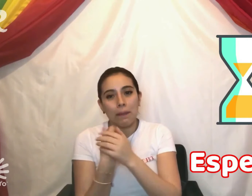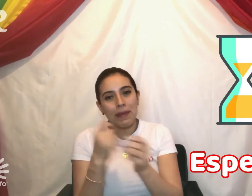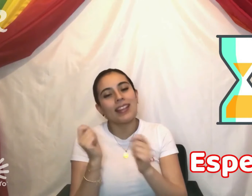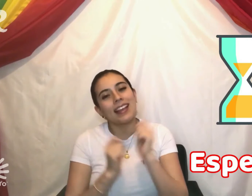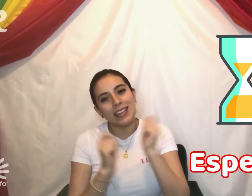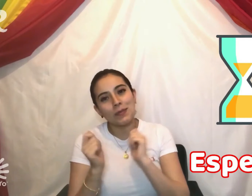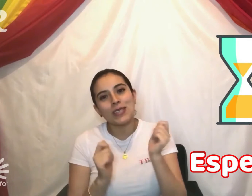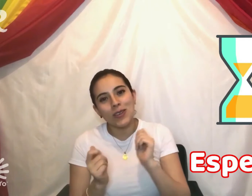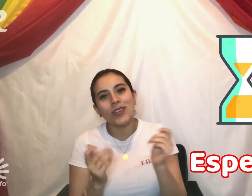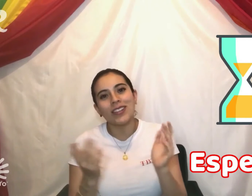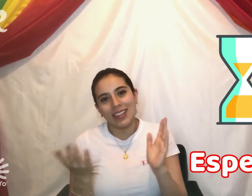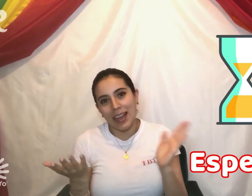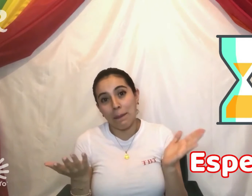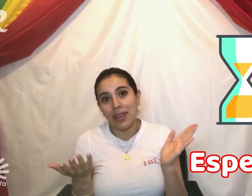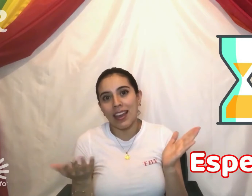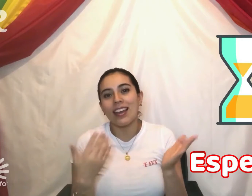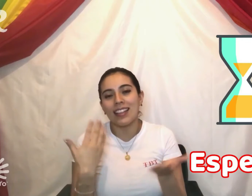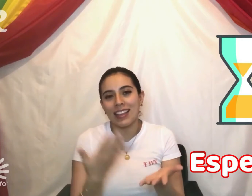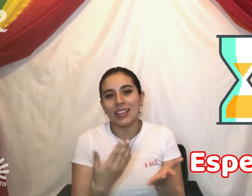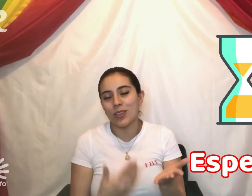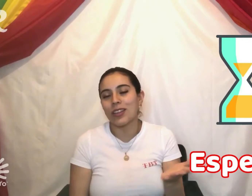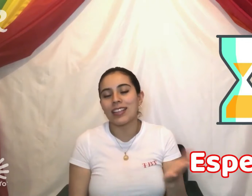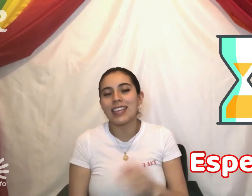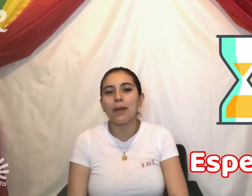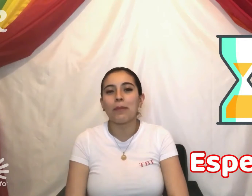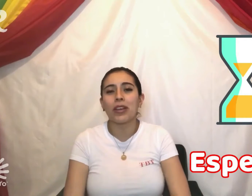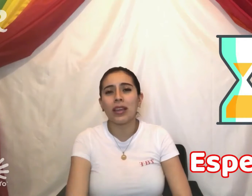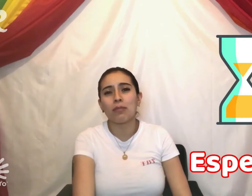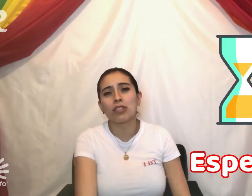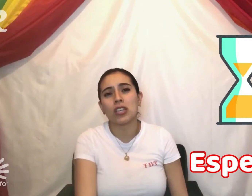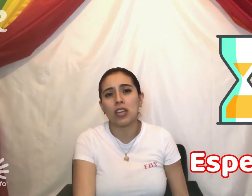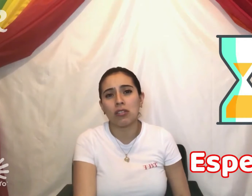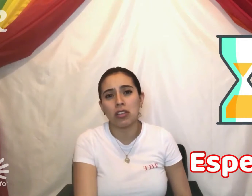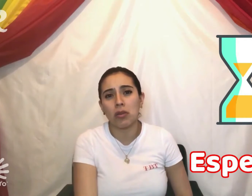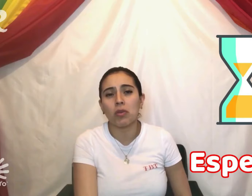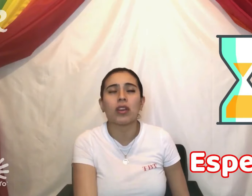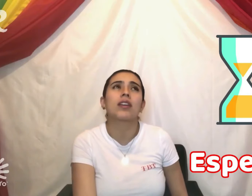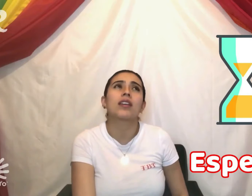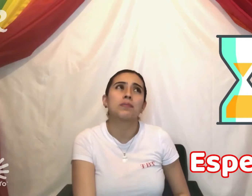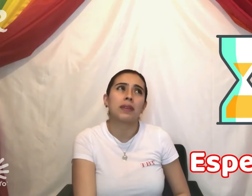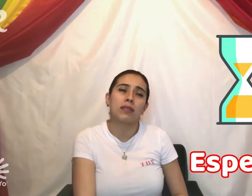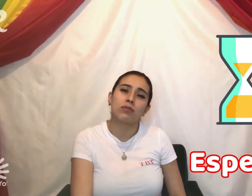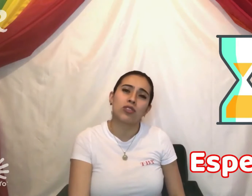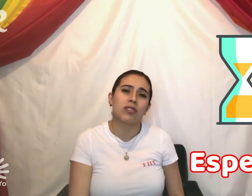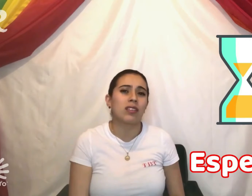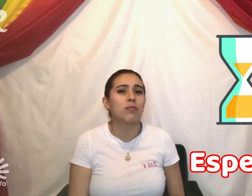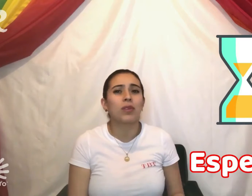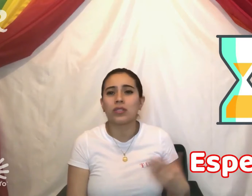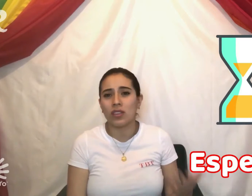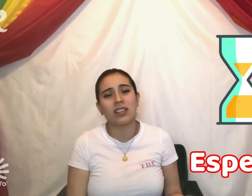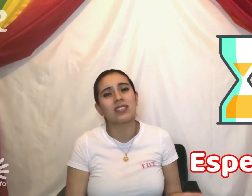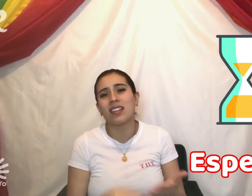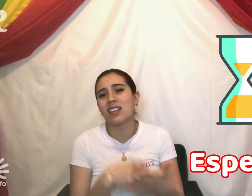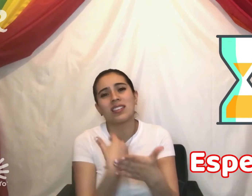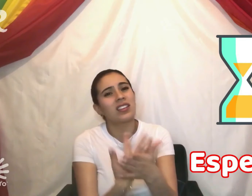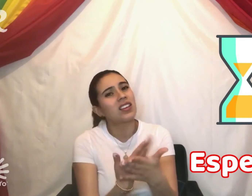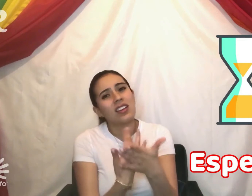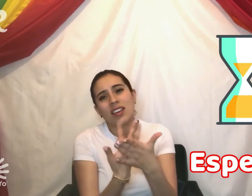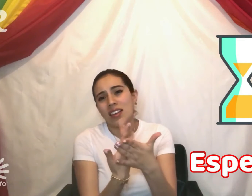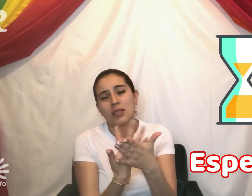Depende de la expresión, cambia la intención de la seña. Por ejemplo, si quiero hacer como que esperé mucho tiempo y estoy cansada, es